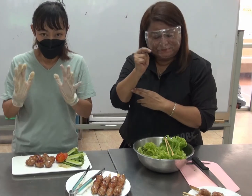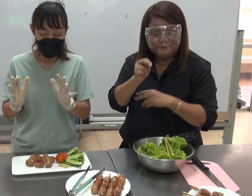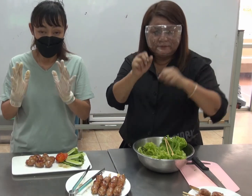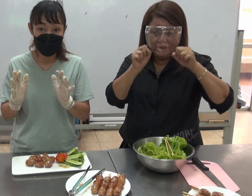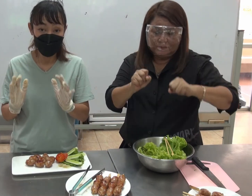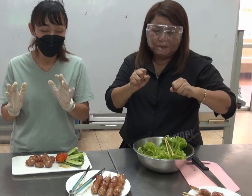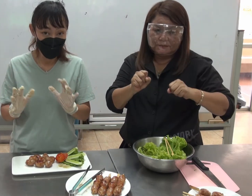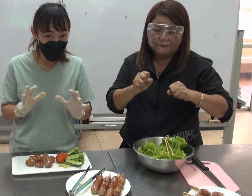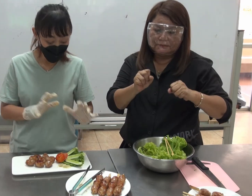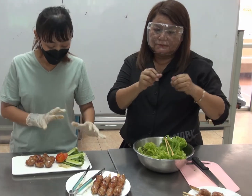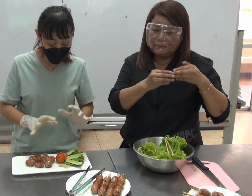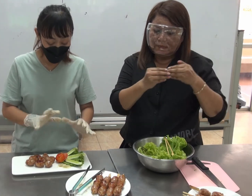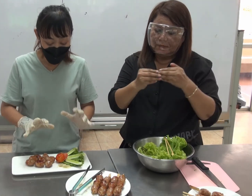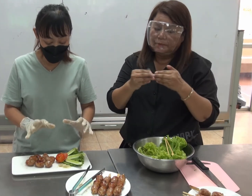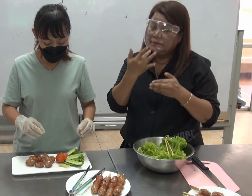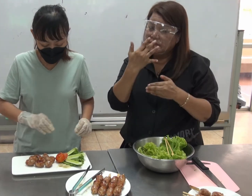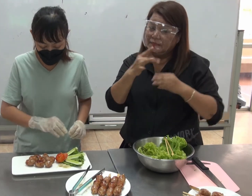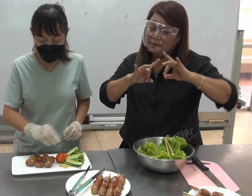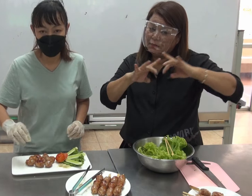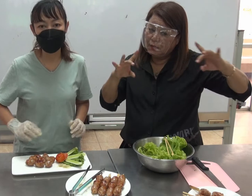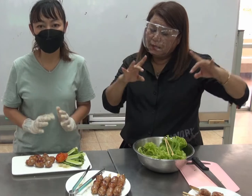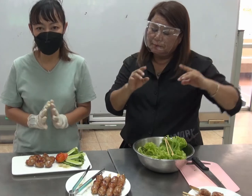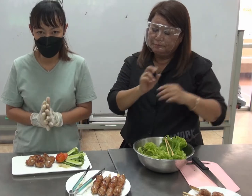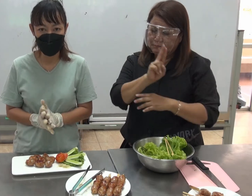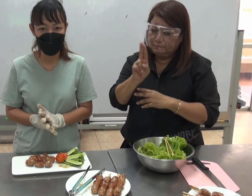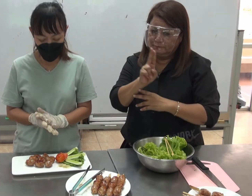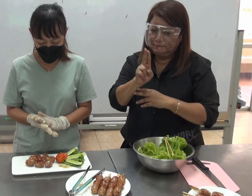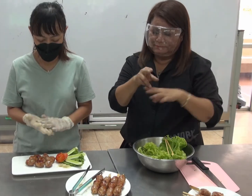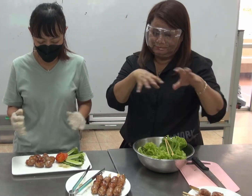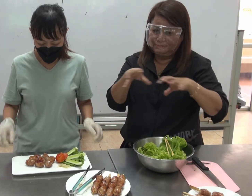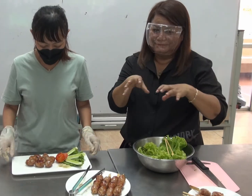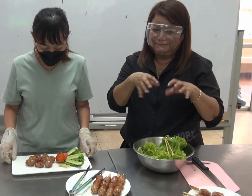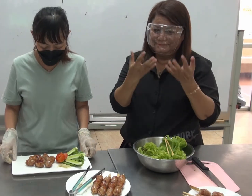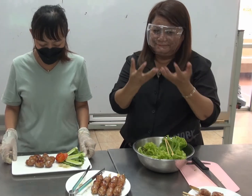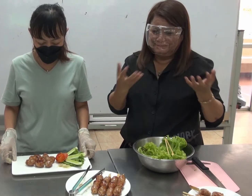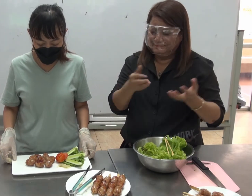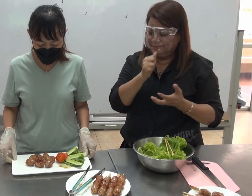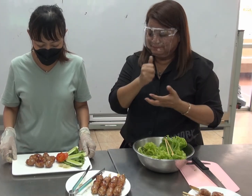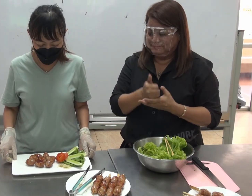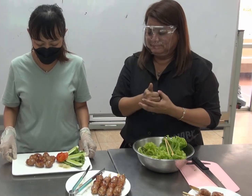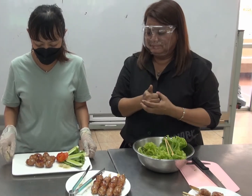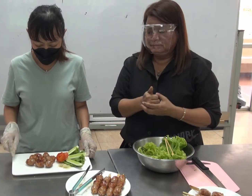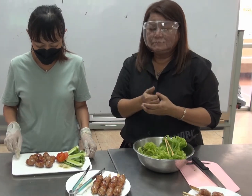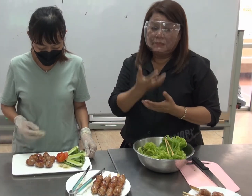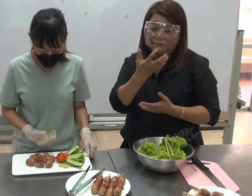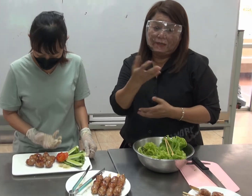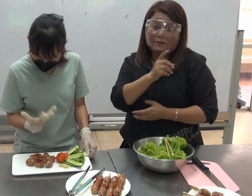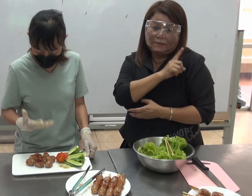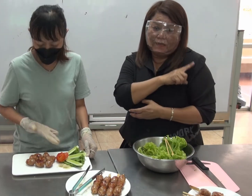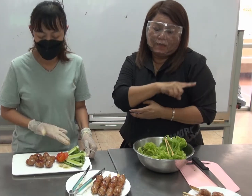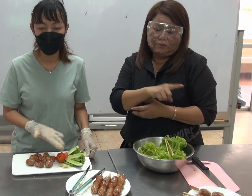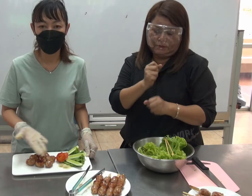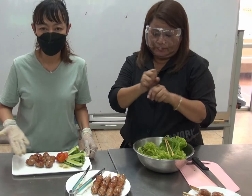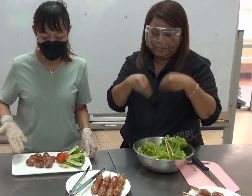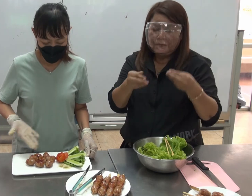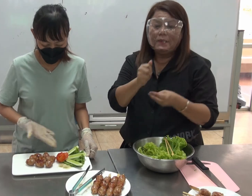ช้สามารถนำเอาสีคู่ตรงข้ามเนี่ยนะมาใช้ในการแต่งจานอาหารได้แล้วยิ่งถ้าเป็นจานขาวนะคะจะขับโ